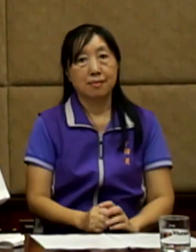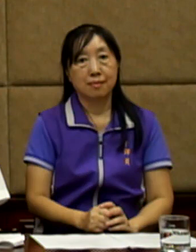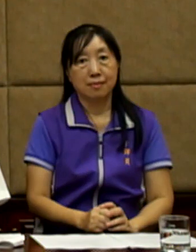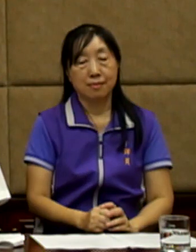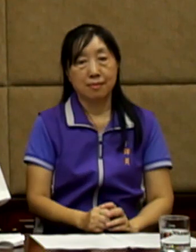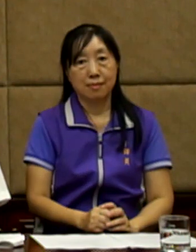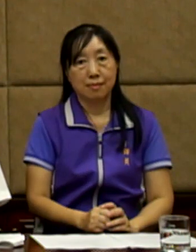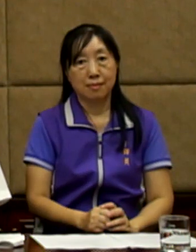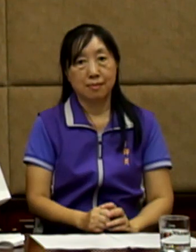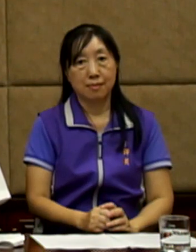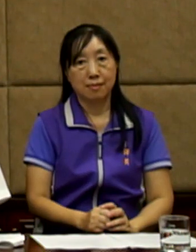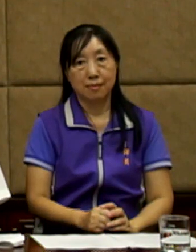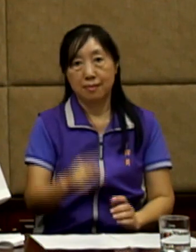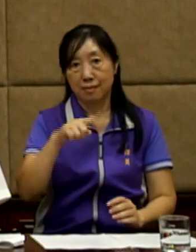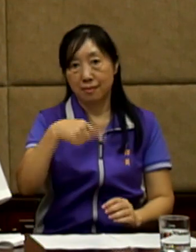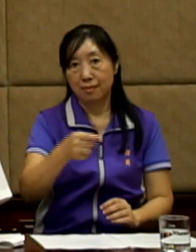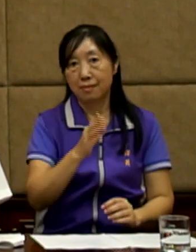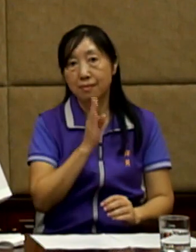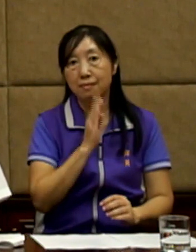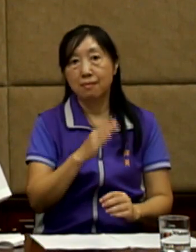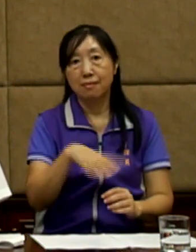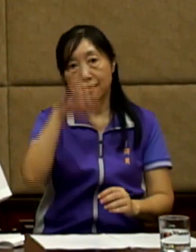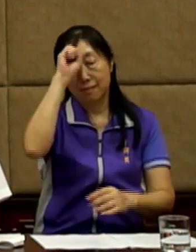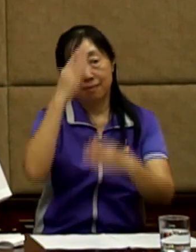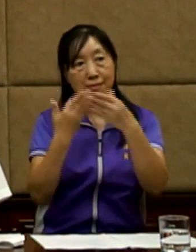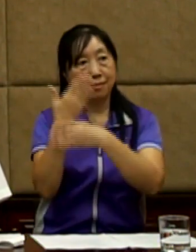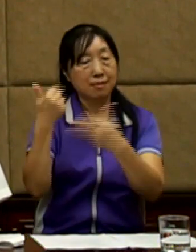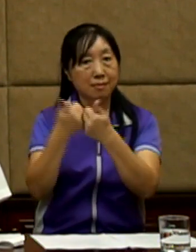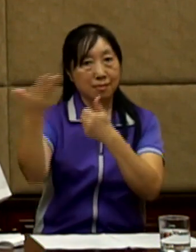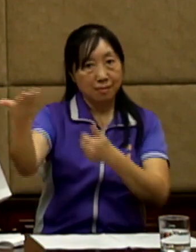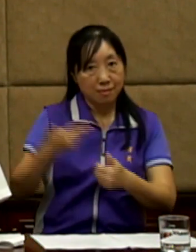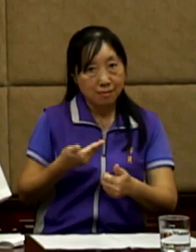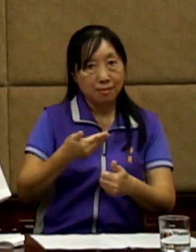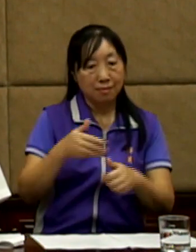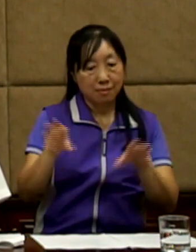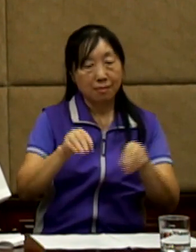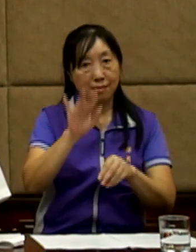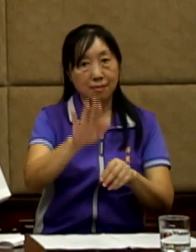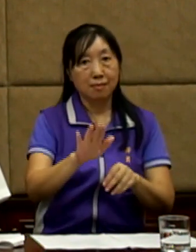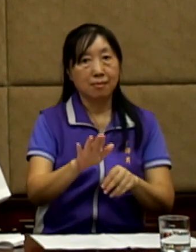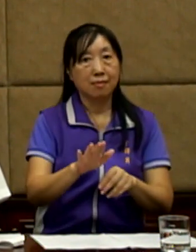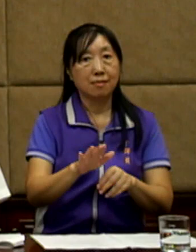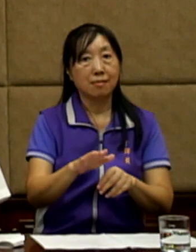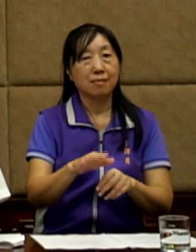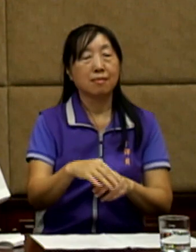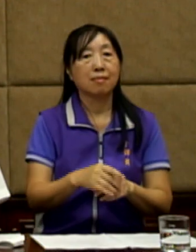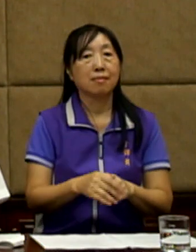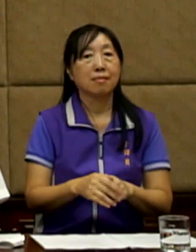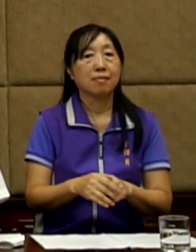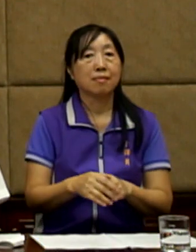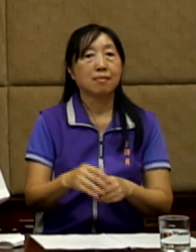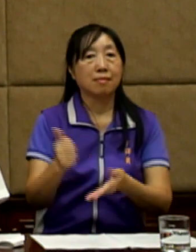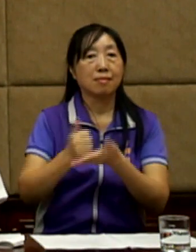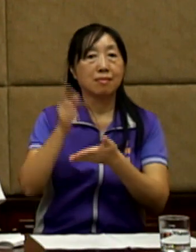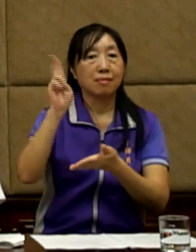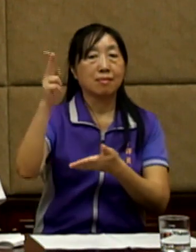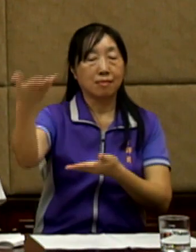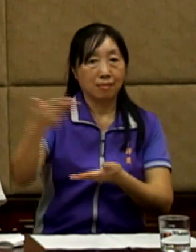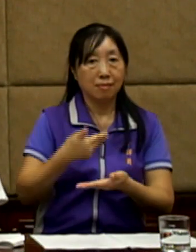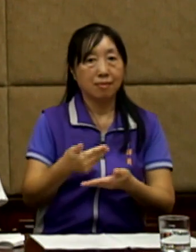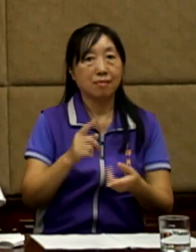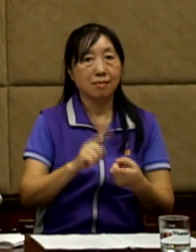来是因为我们从当场会那边得到了这些资料，函请他们提供了这个资料。那其